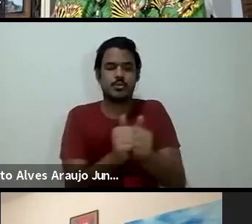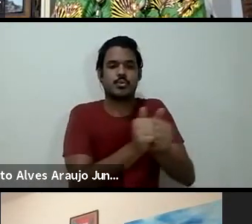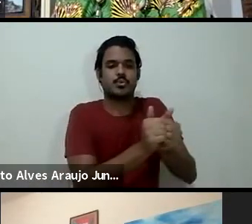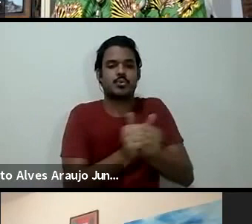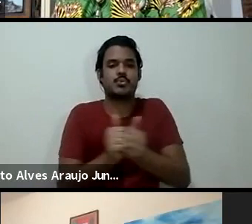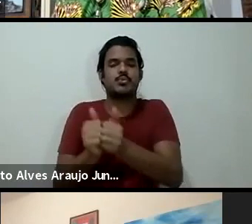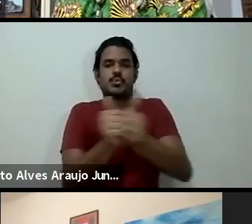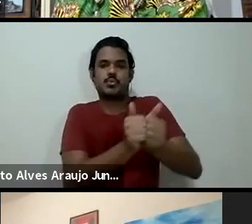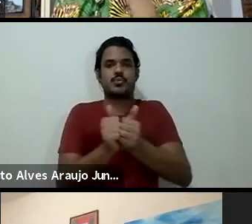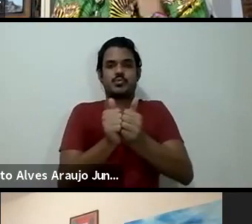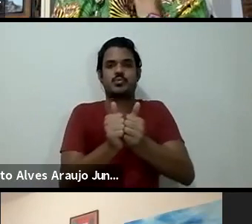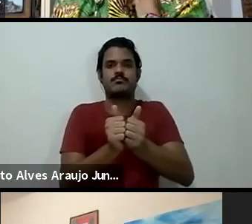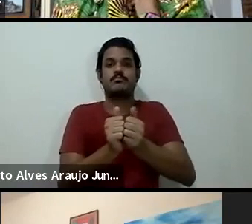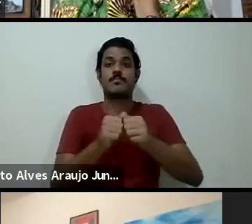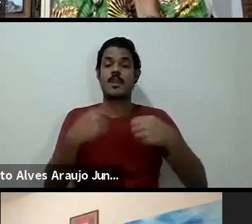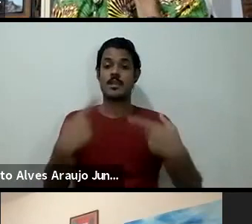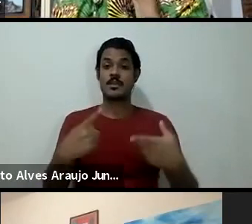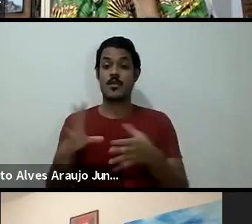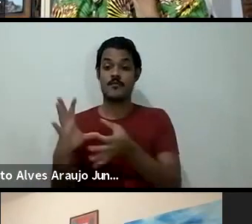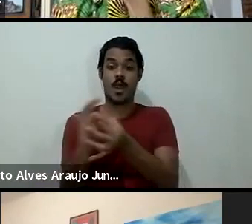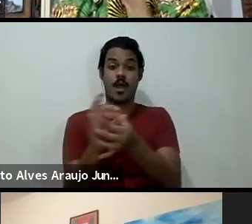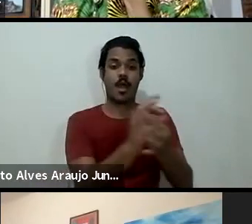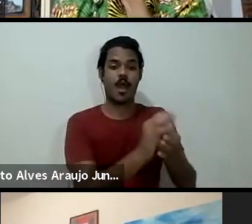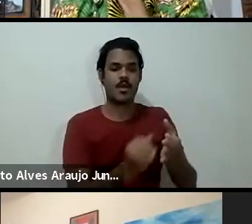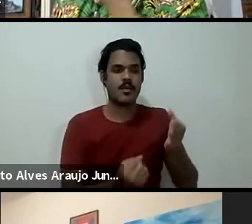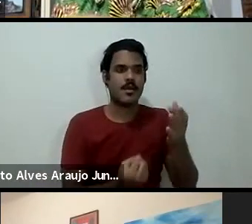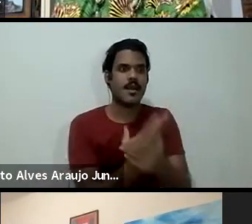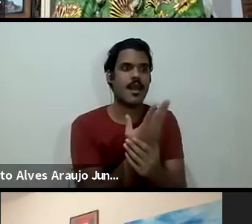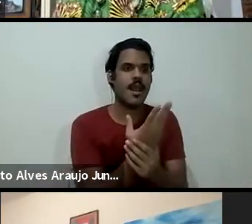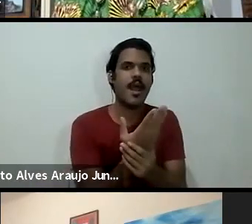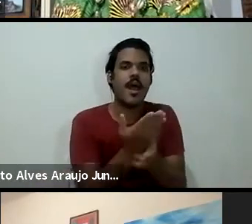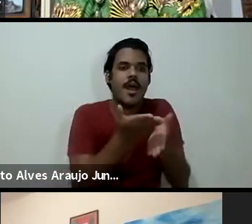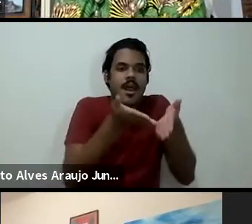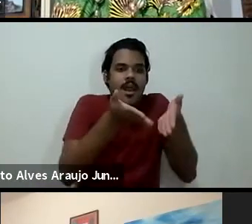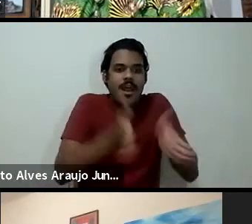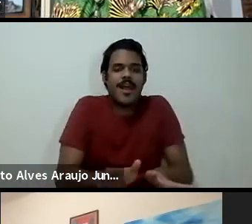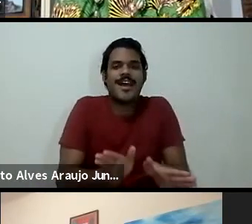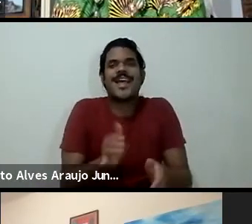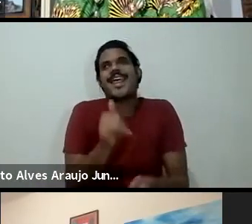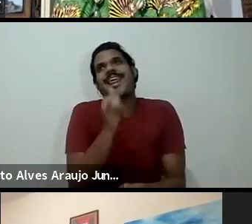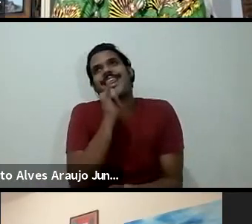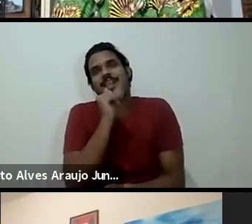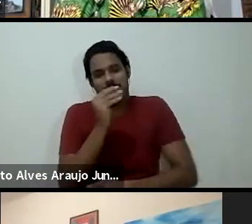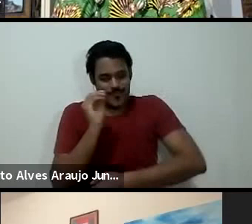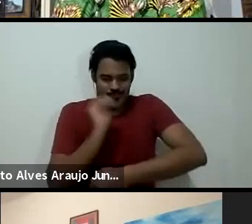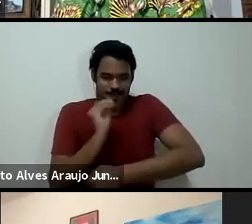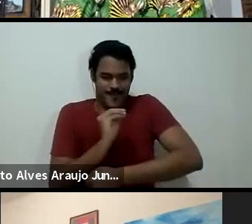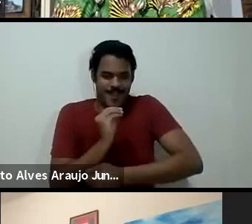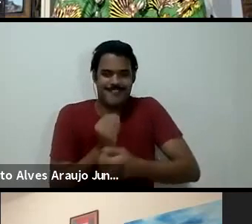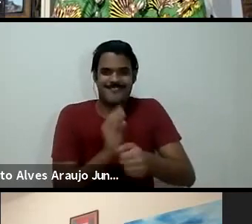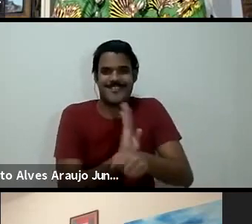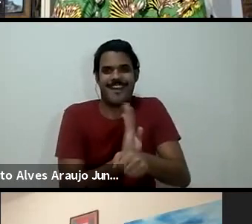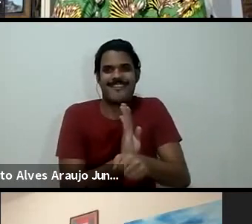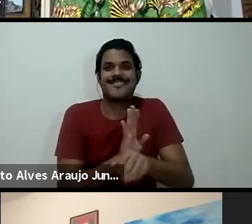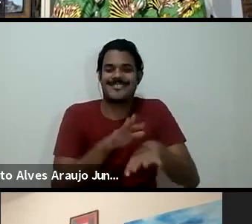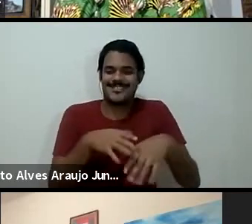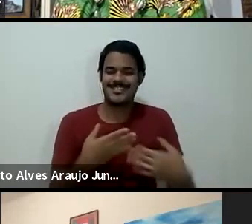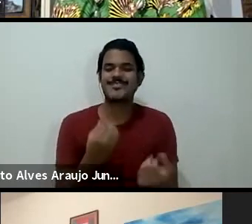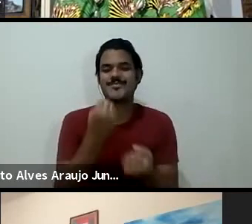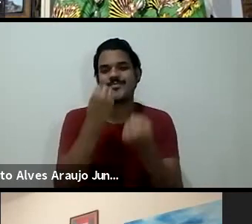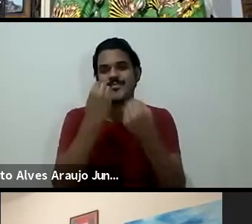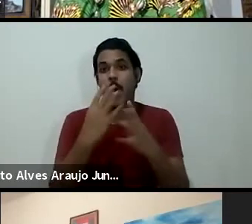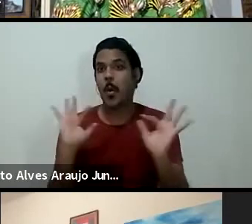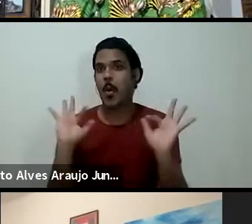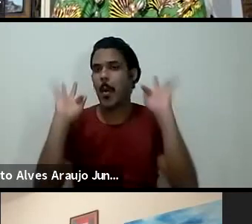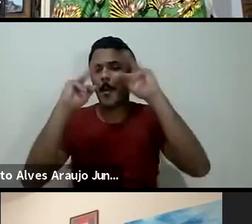elas vão se encaixar e a coisa vai nascer junto. Vai ser um bebê perfeito, completo. Então, agradeço, Pamela, pela sua